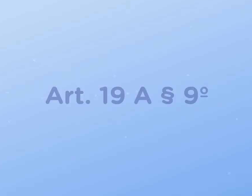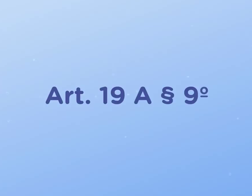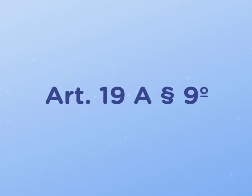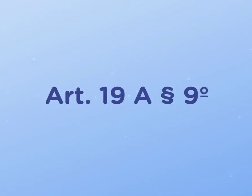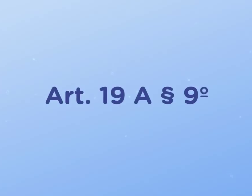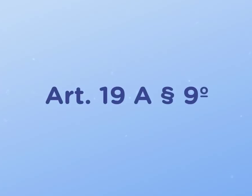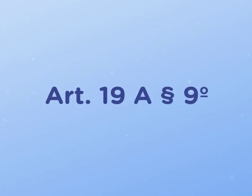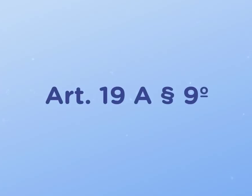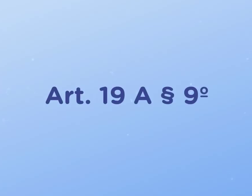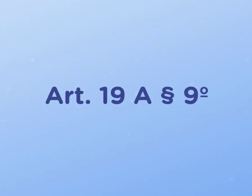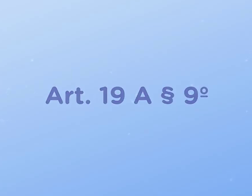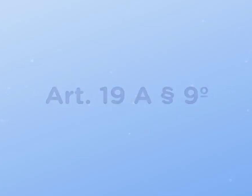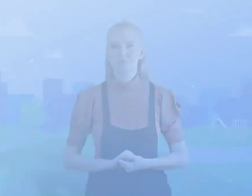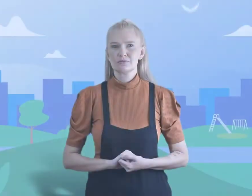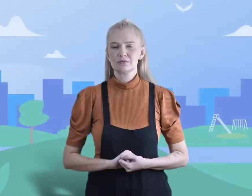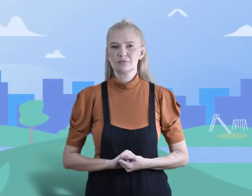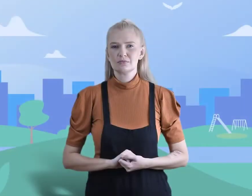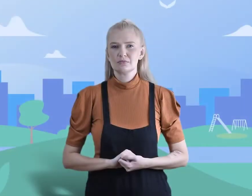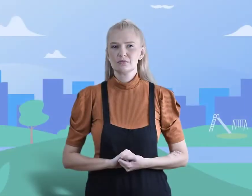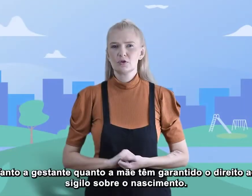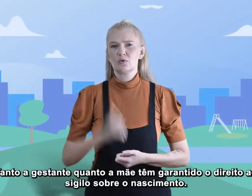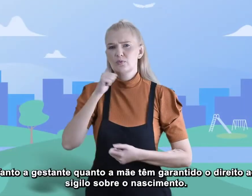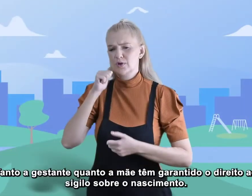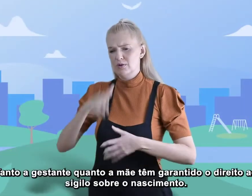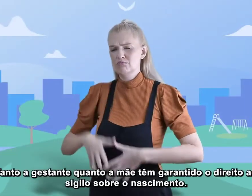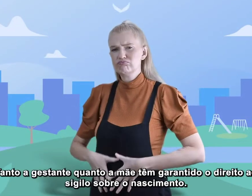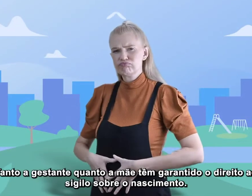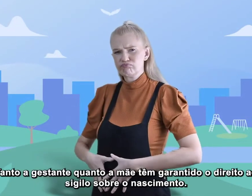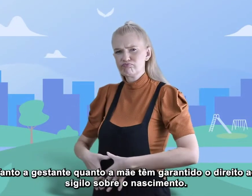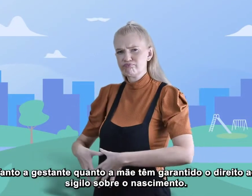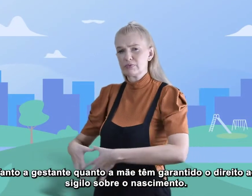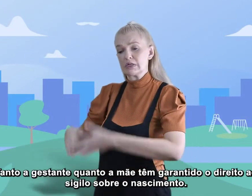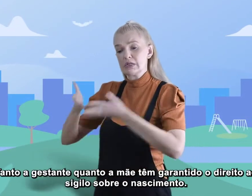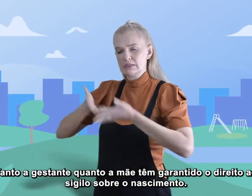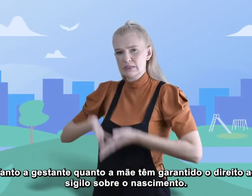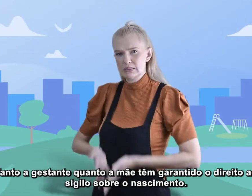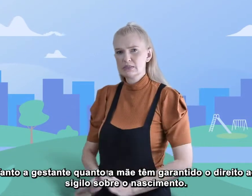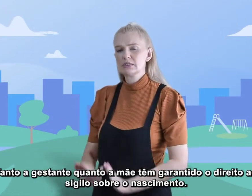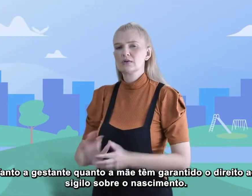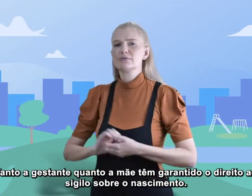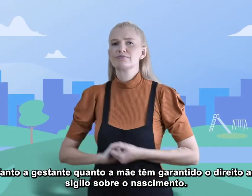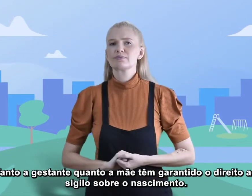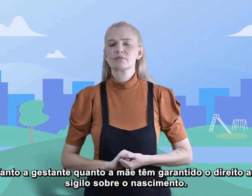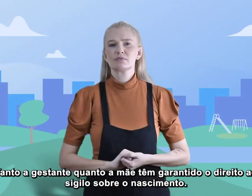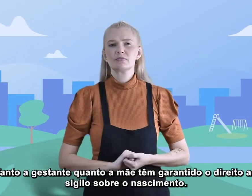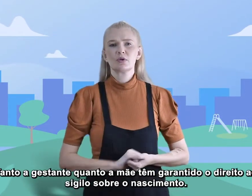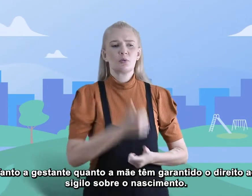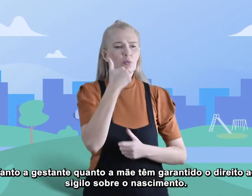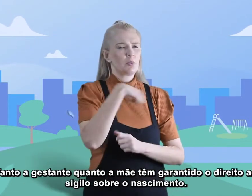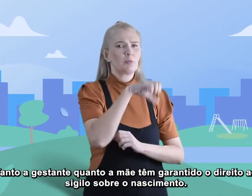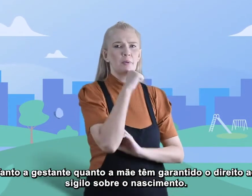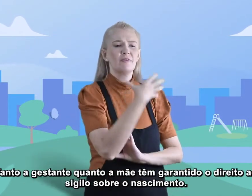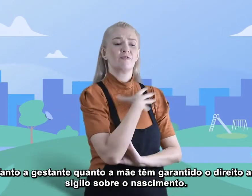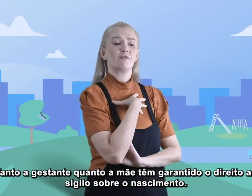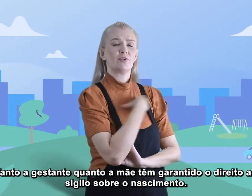Artigo 19A, parágrafo 9º. Tanto a gestante quanto a mãe têm garantido o direito ao sigilo sobre o